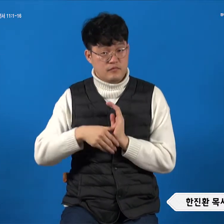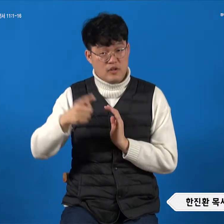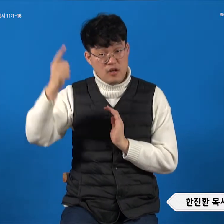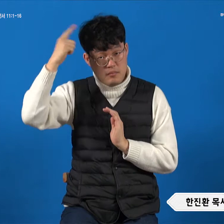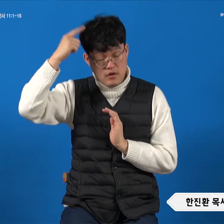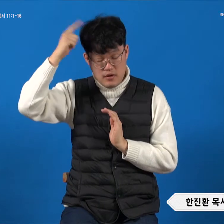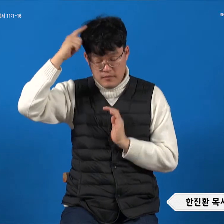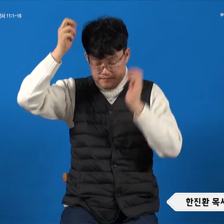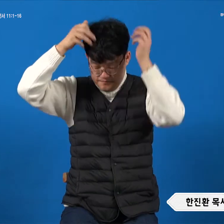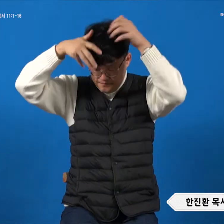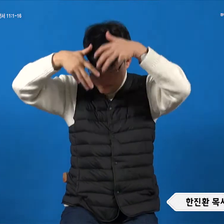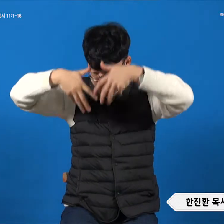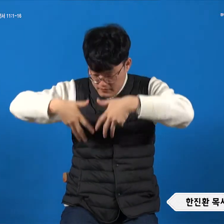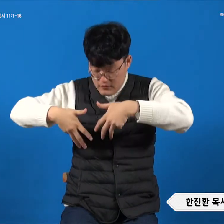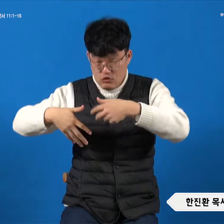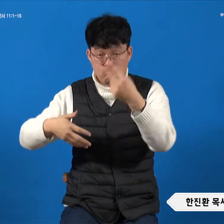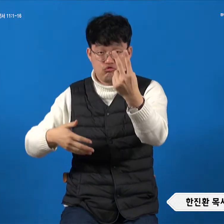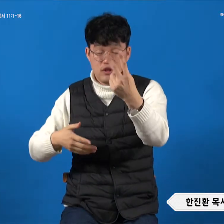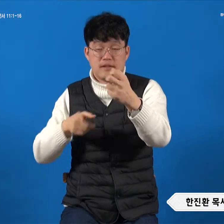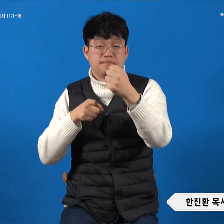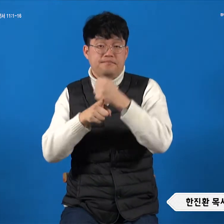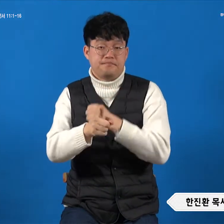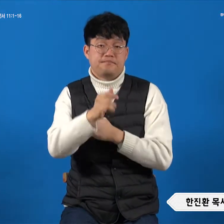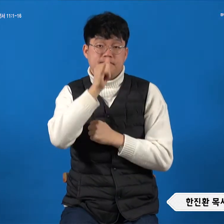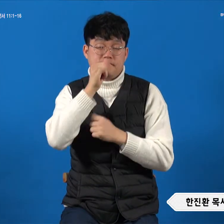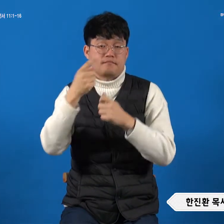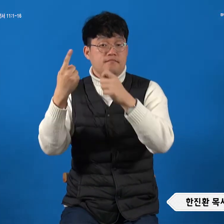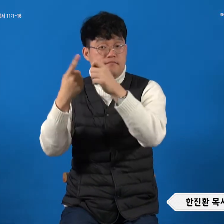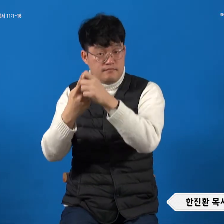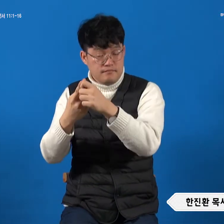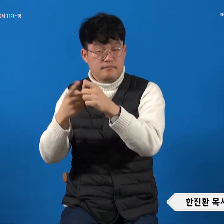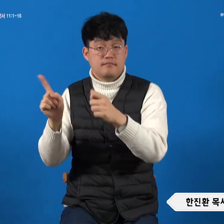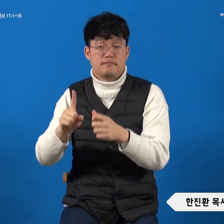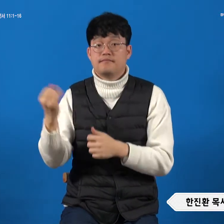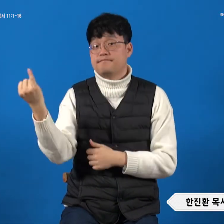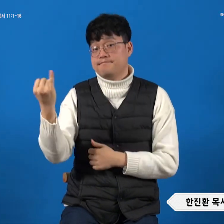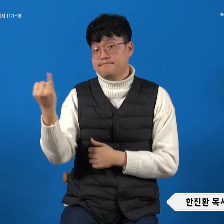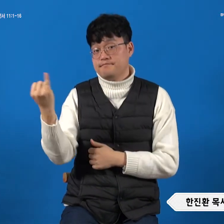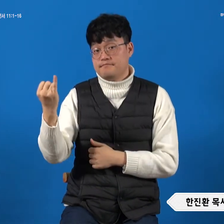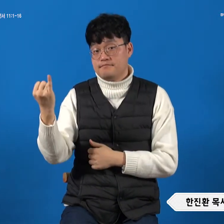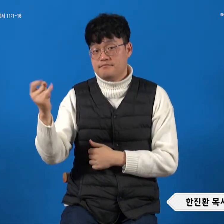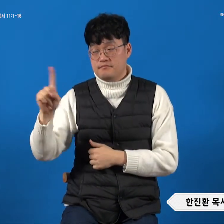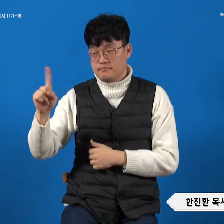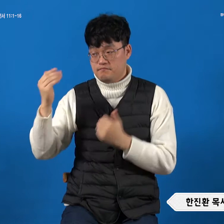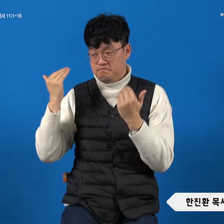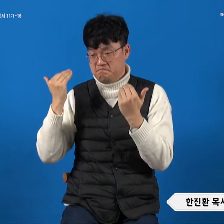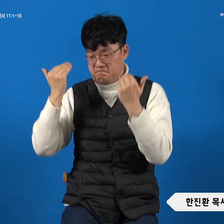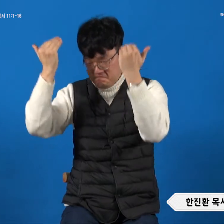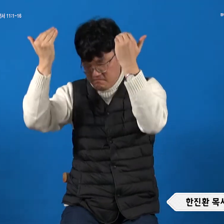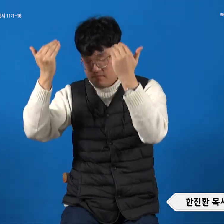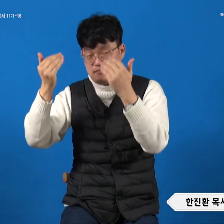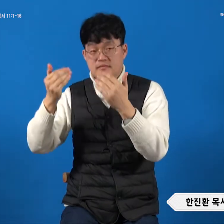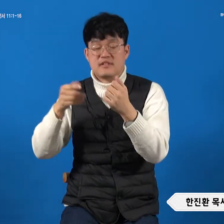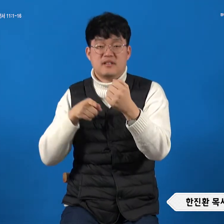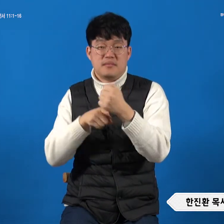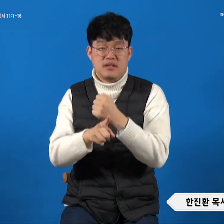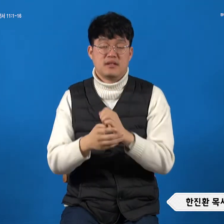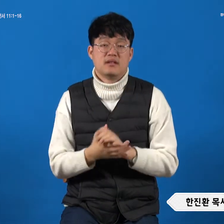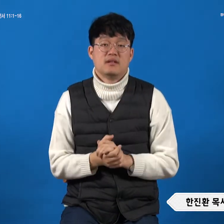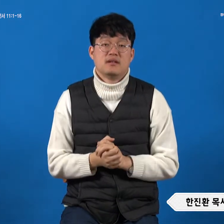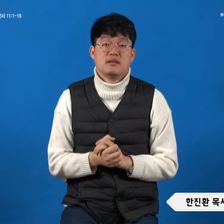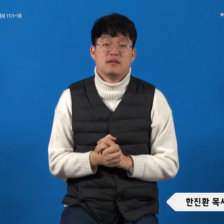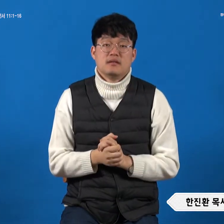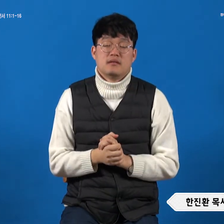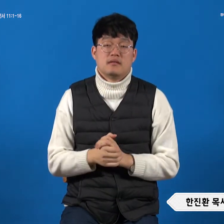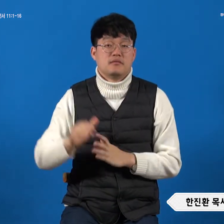당시에 머리에 노을을 쓰는 것은 두 가지 의미가 있었습니다. 첫째는 여성의 정숙함을 나타내는